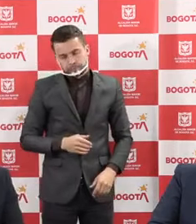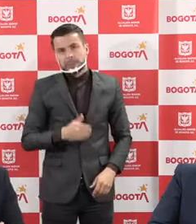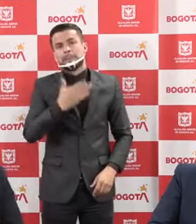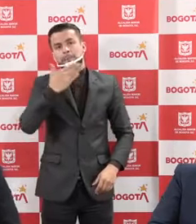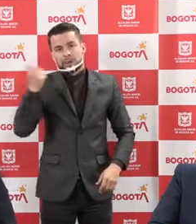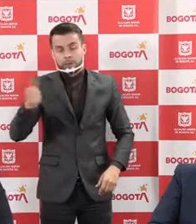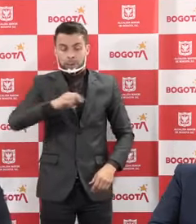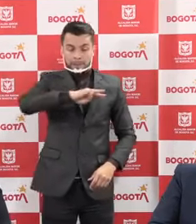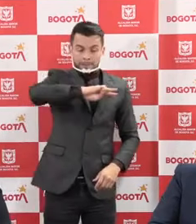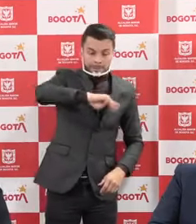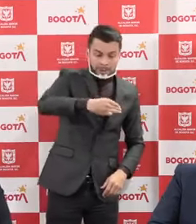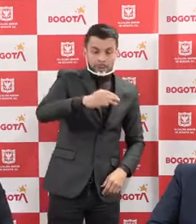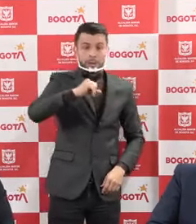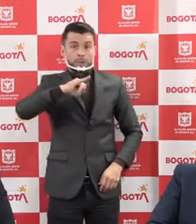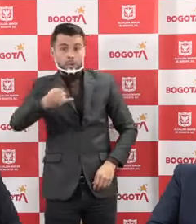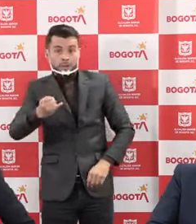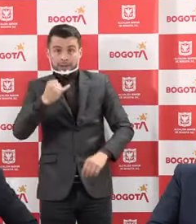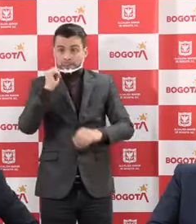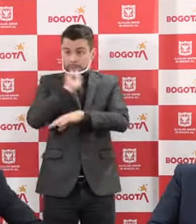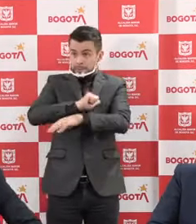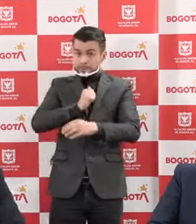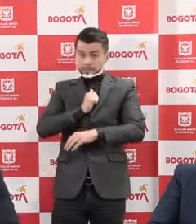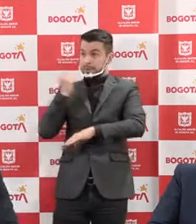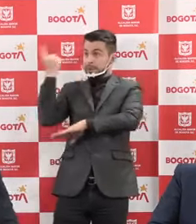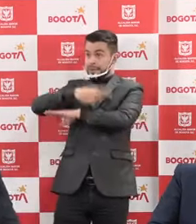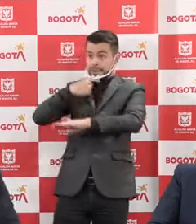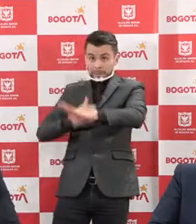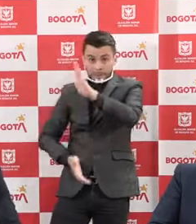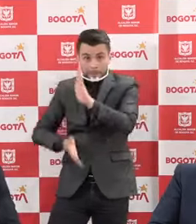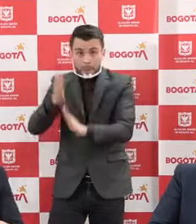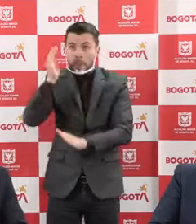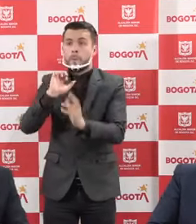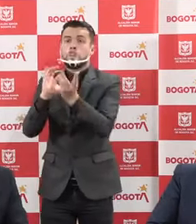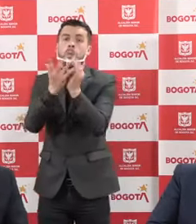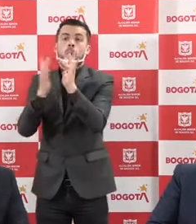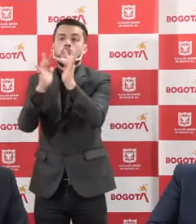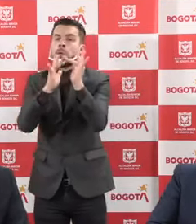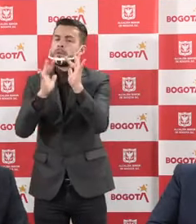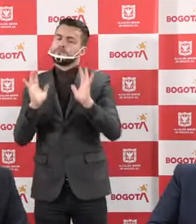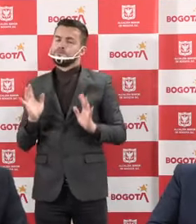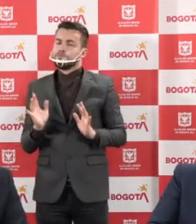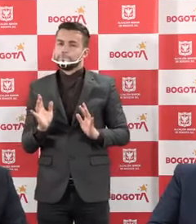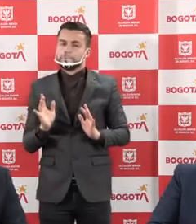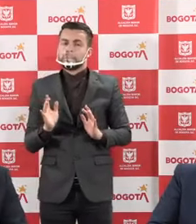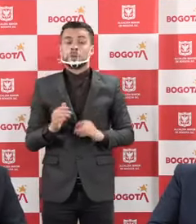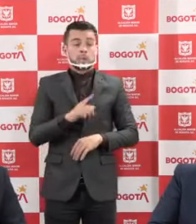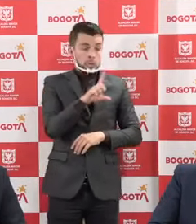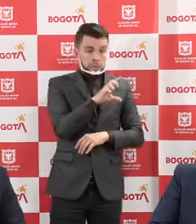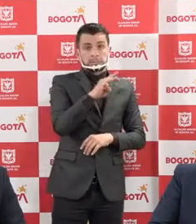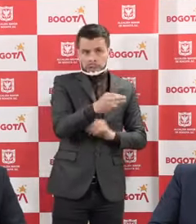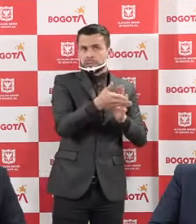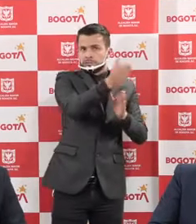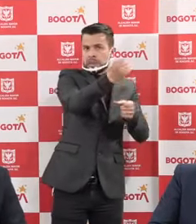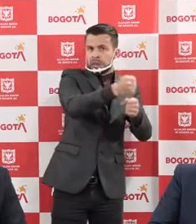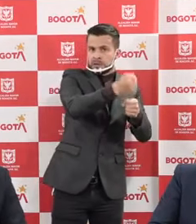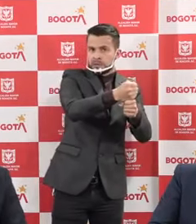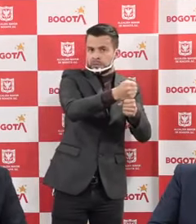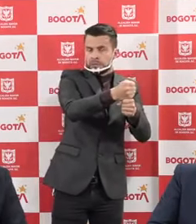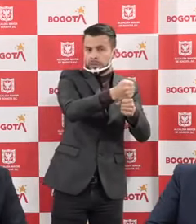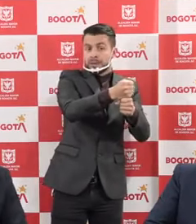miércoles y jueves para abrir el cupo epidemiológico para otros sectores que no pueden hacerlo de manera